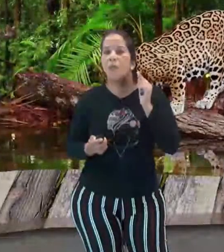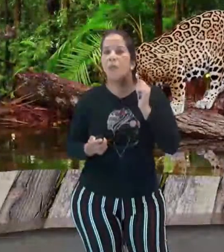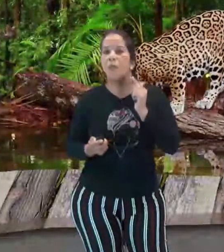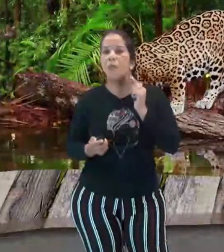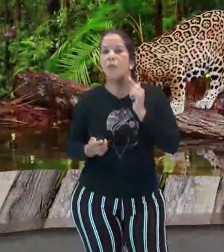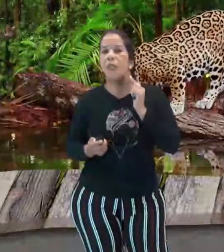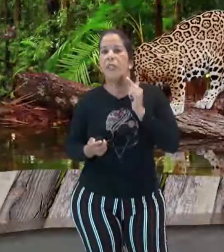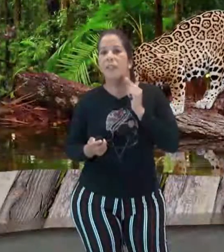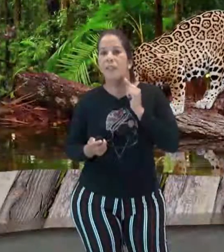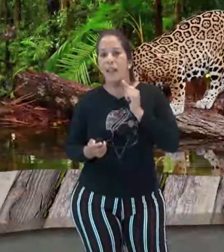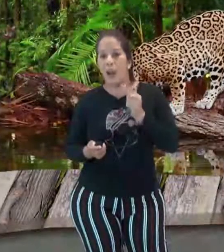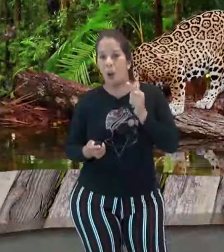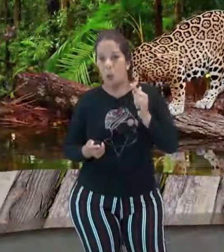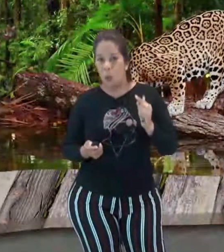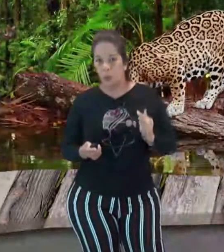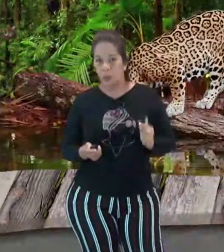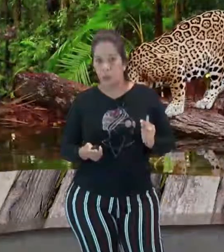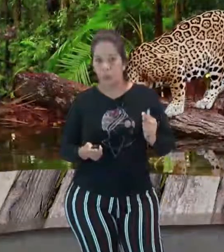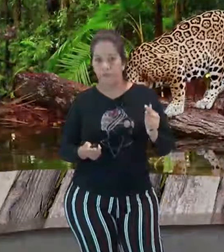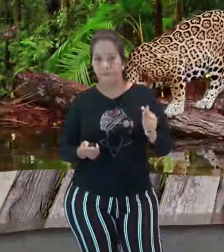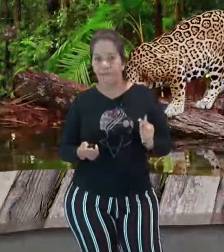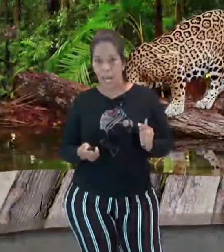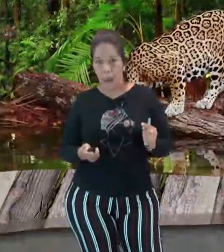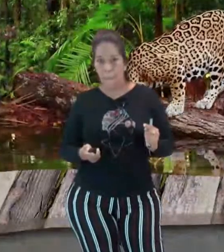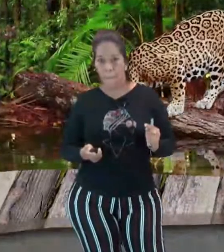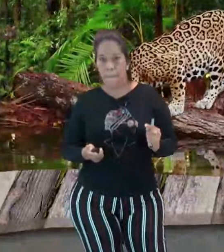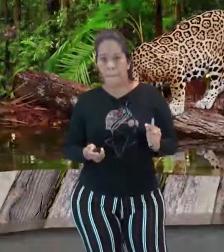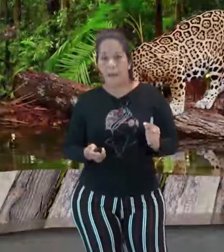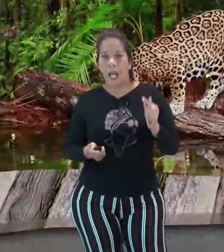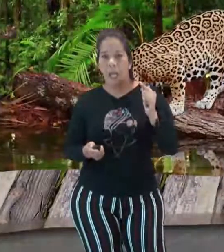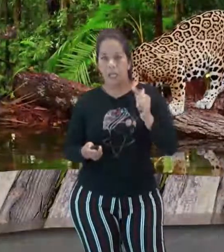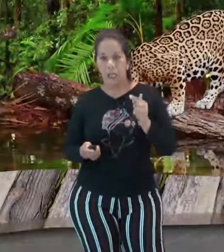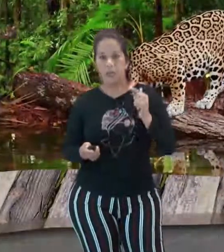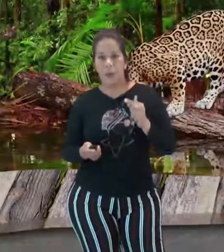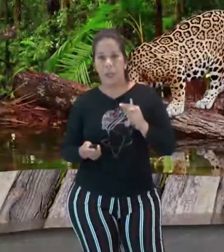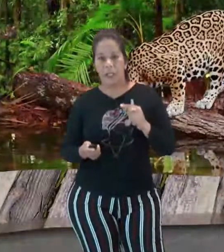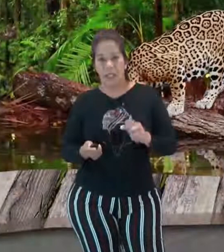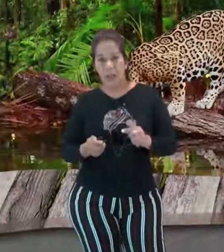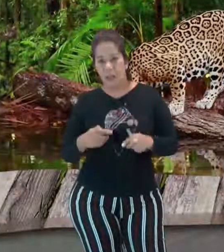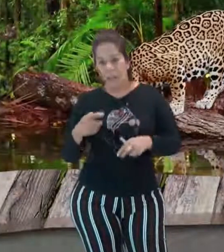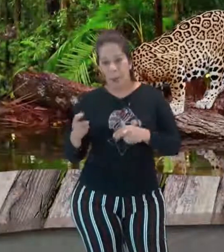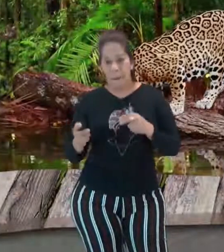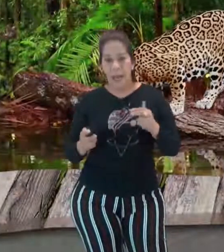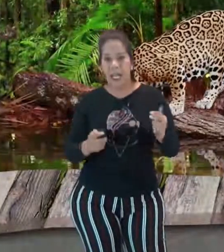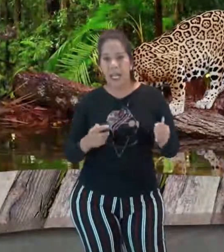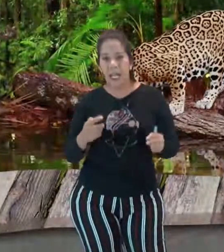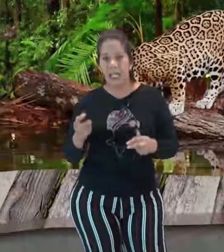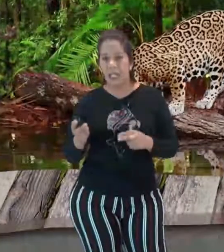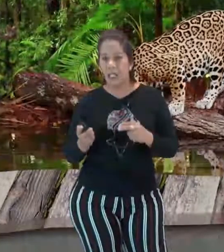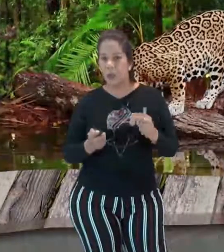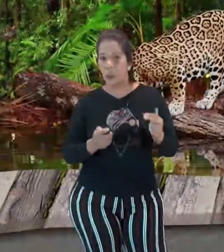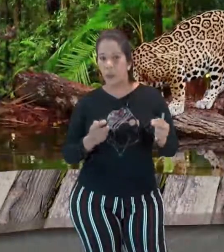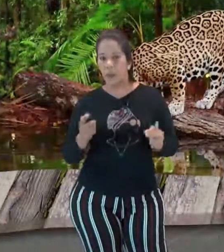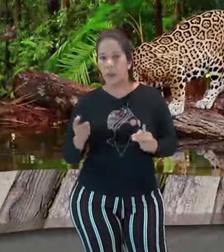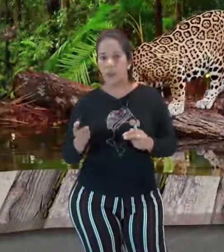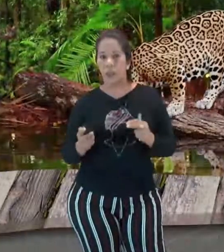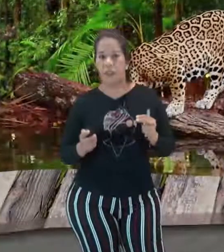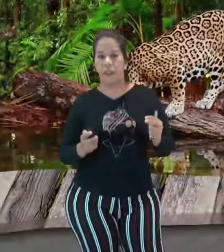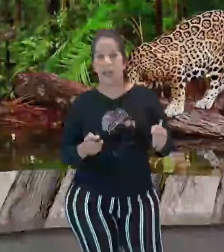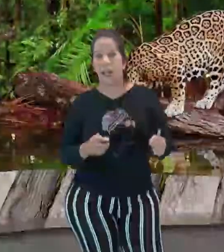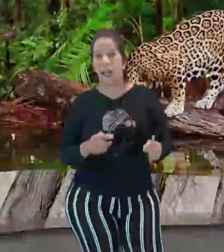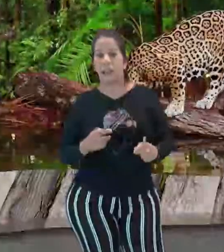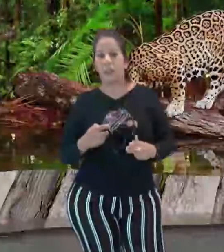glândula bulbo-uretral, tá? A glândula bulbo-uretral que vai reparar ali alguns